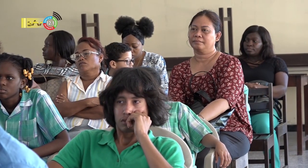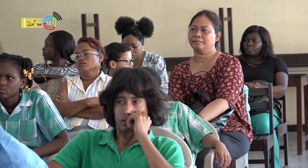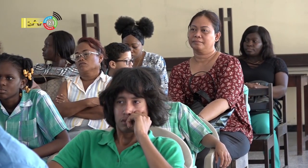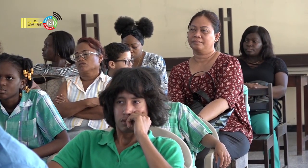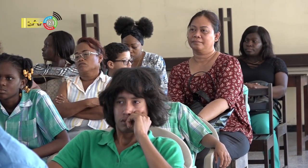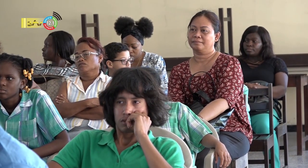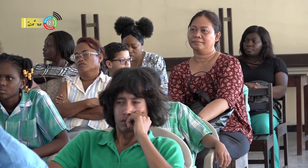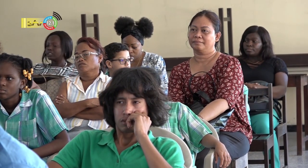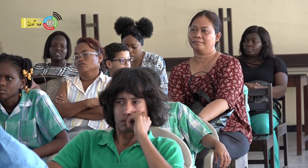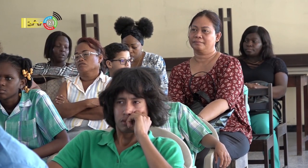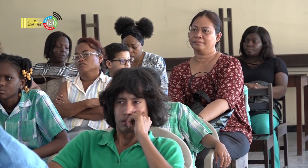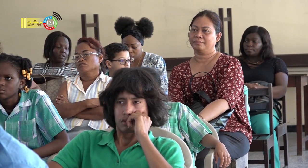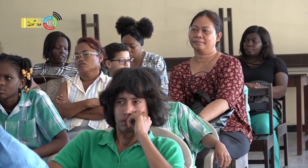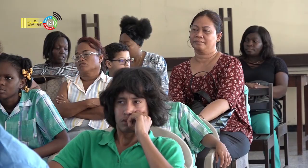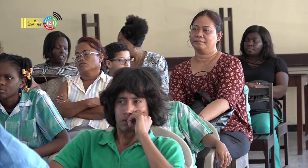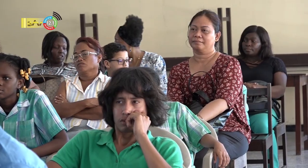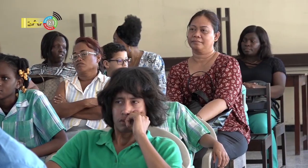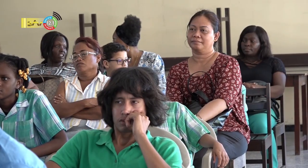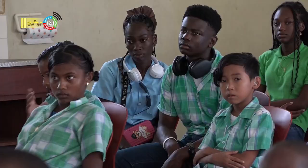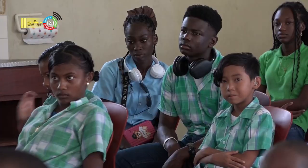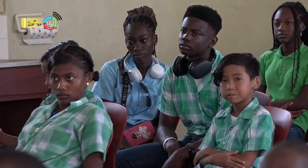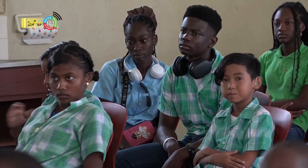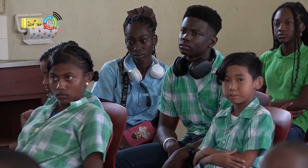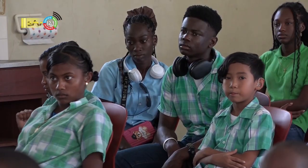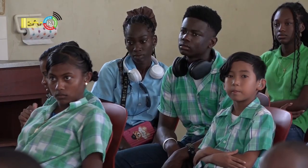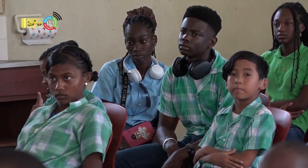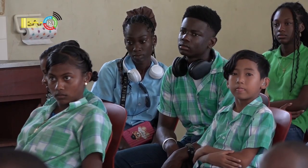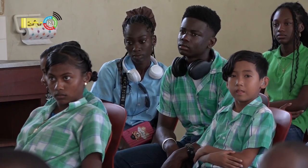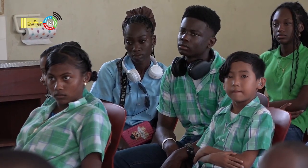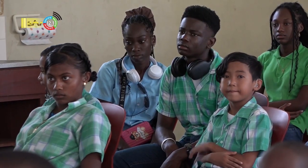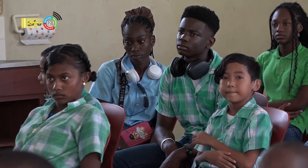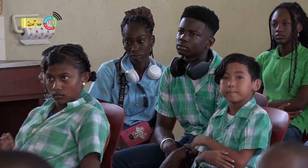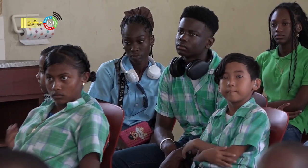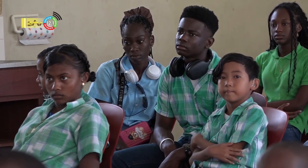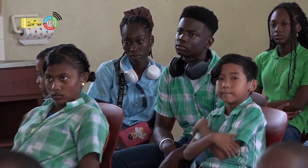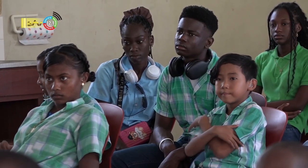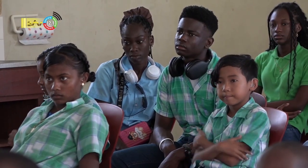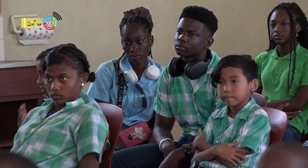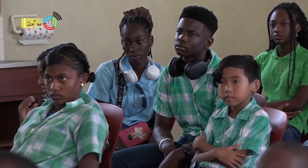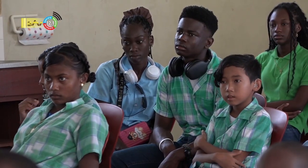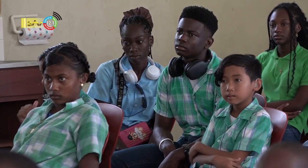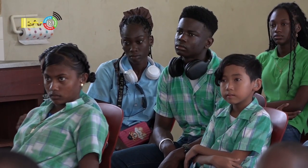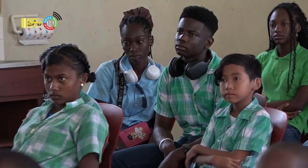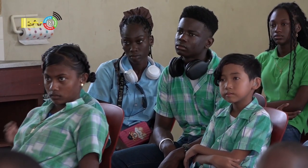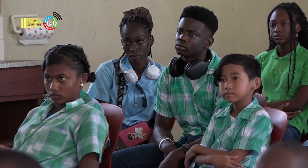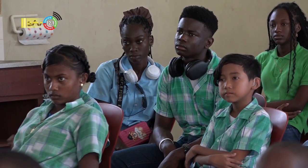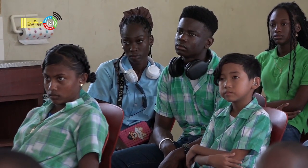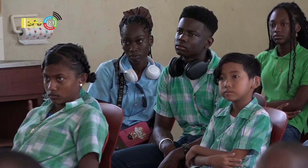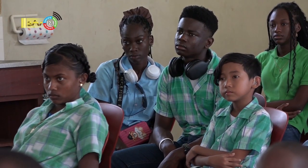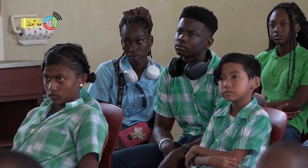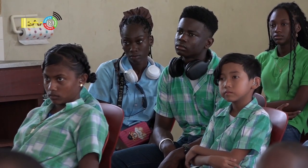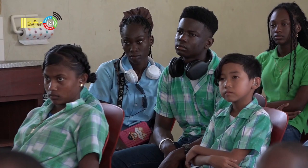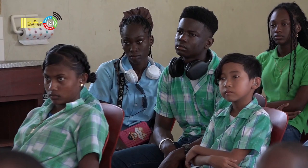door doven en slechthorenden, maar ook mensen die goed kunnen horen. Kenneth Williams, lid van SUDOB, zegt